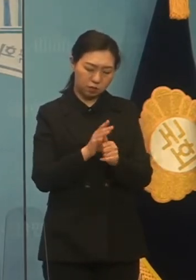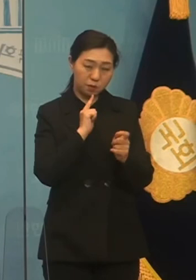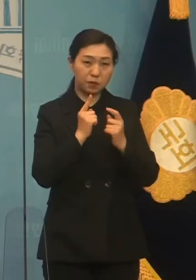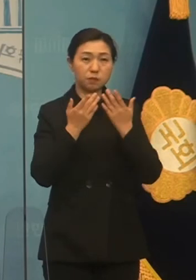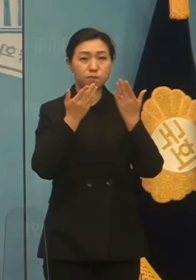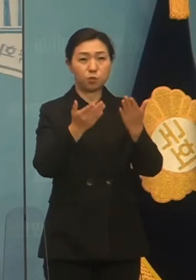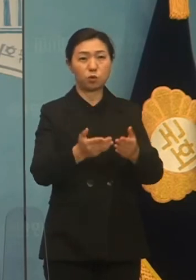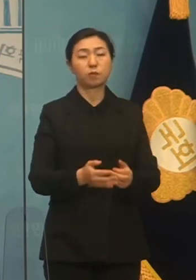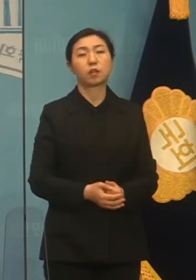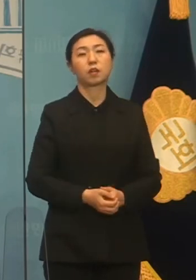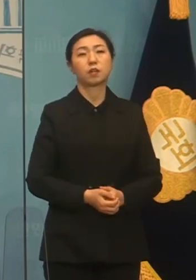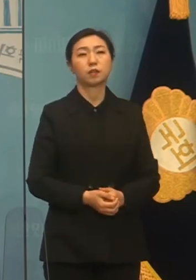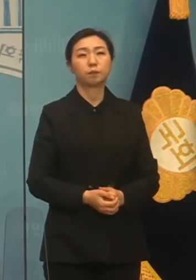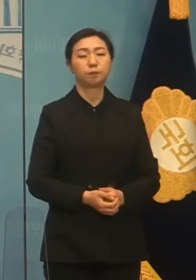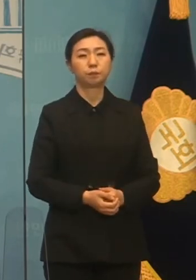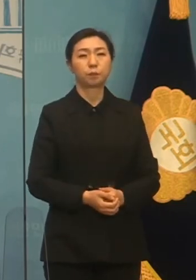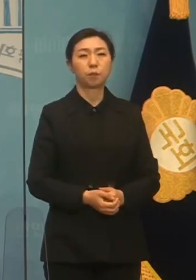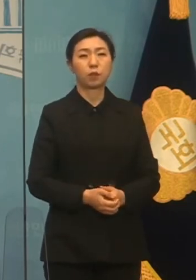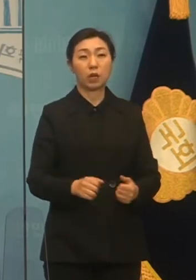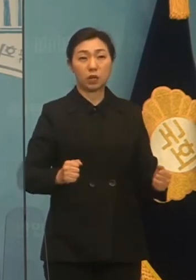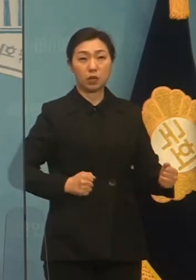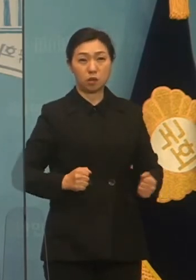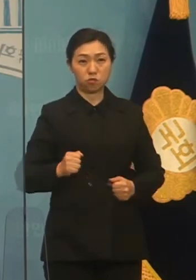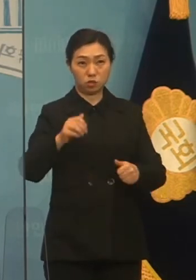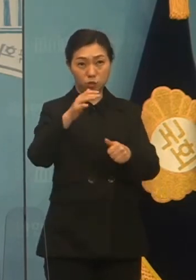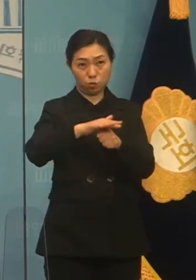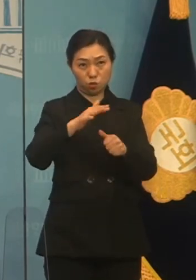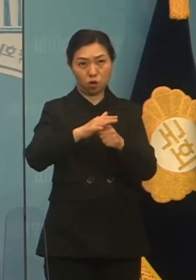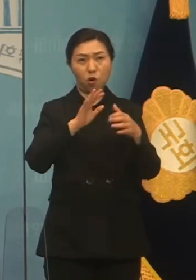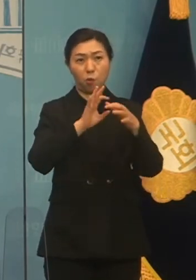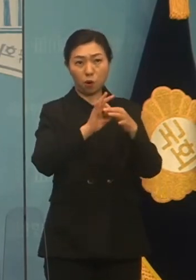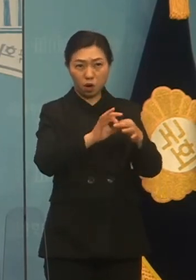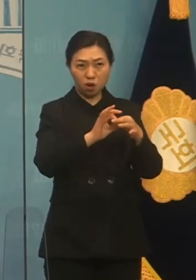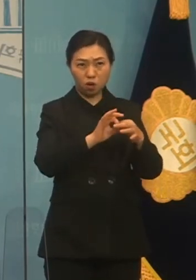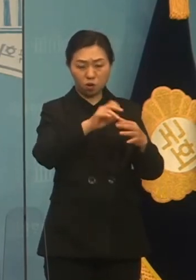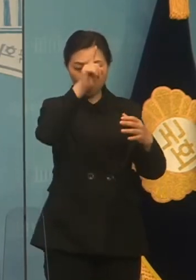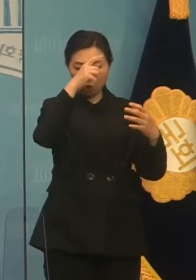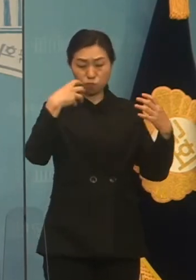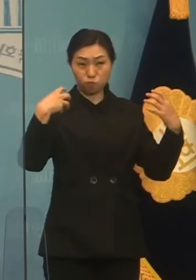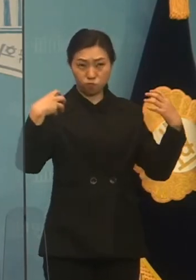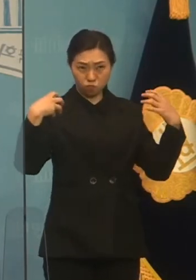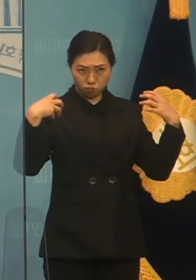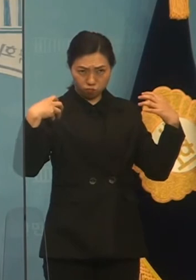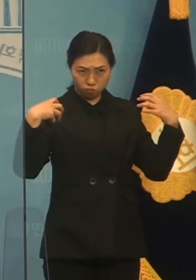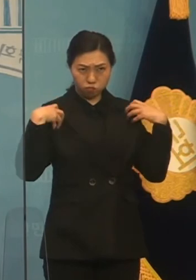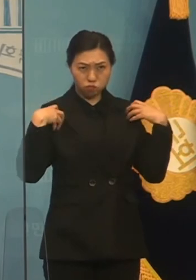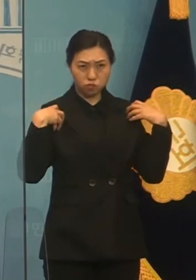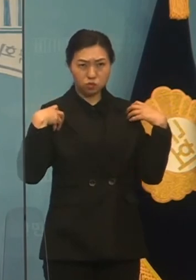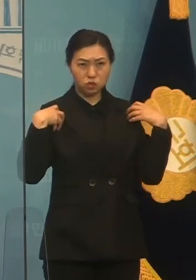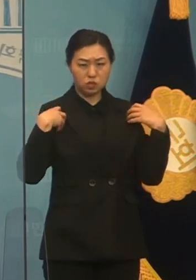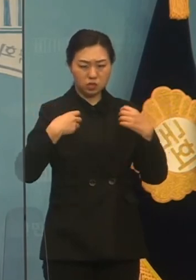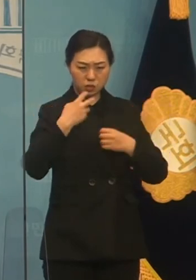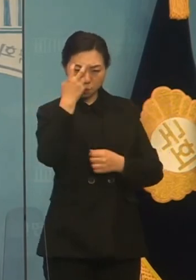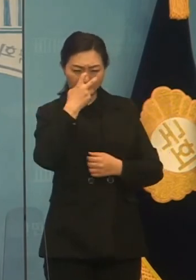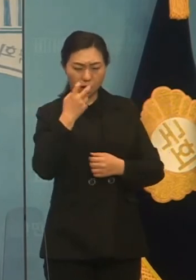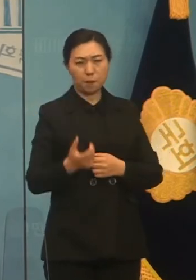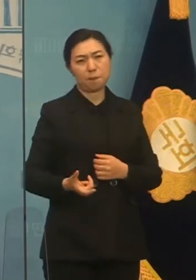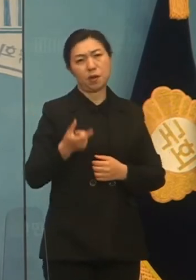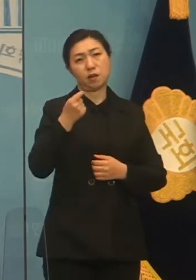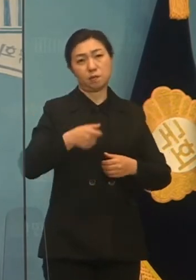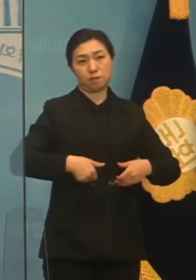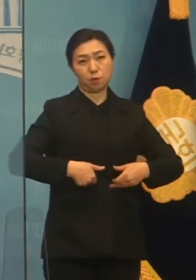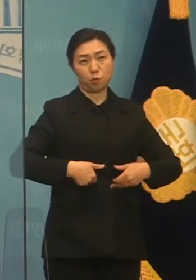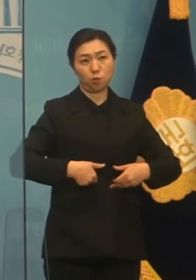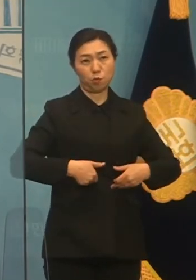먼저 개구리 소년 사건에 대한 정부의 노력을 촉구하고자 합니다. 개구리 소년 사건은